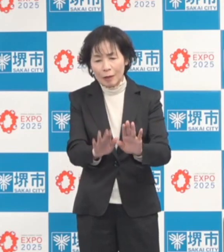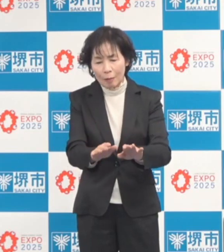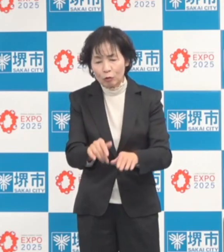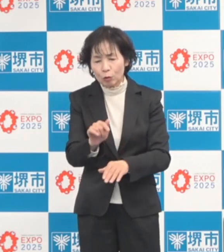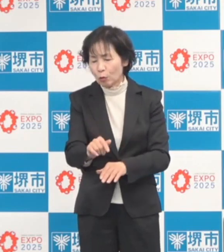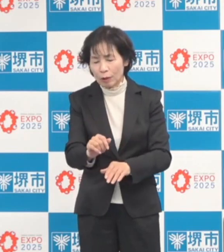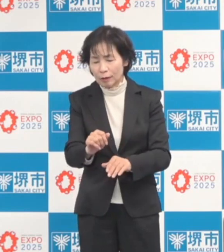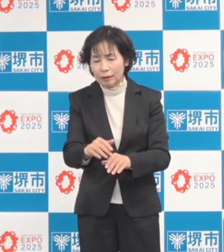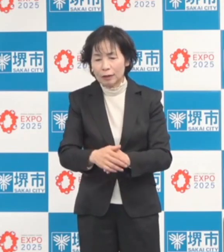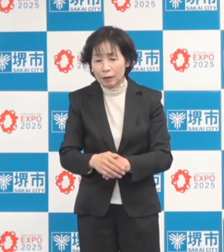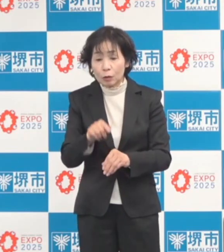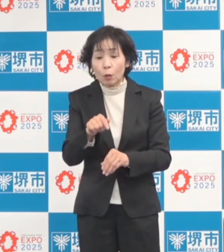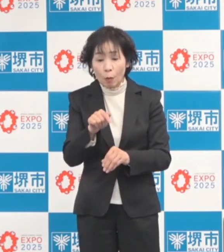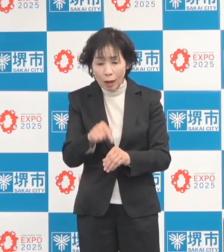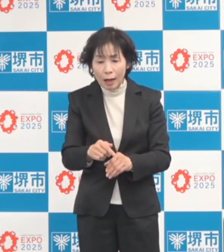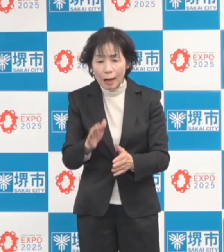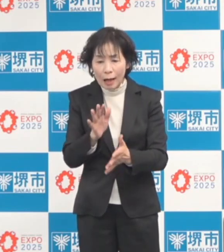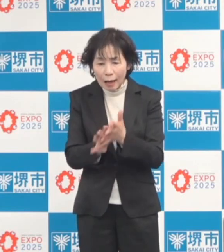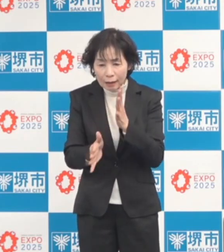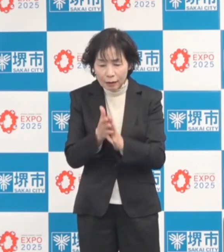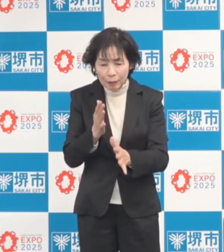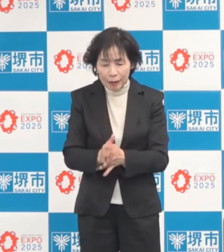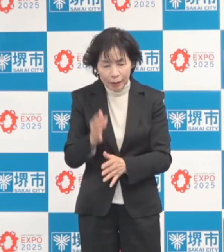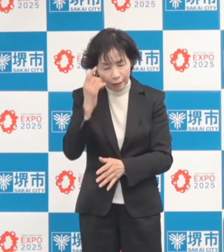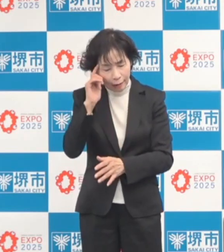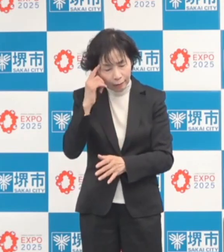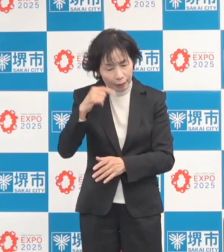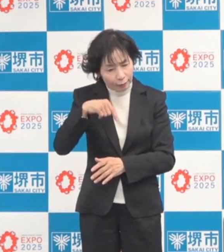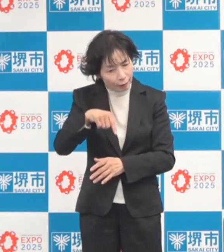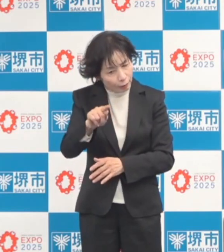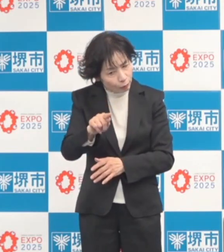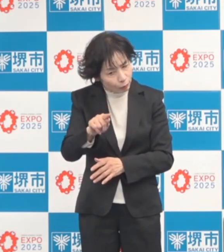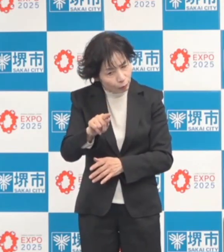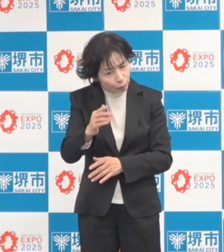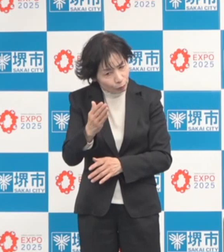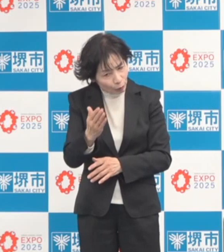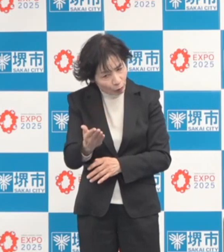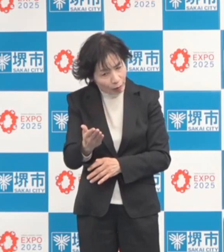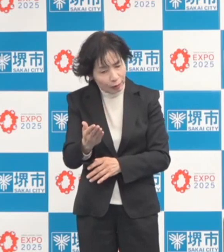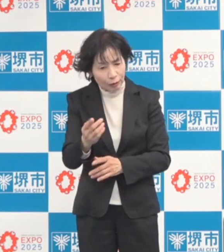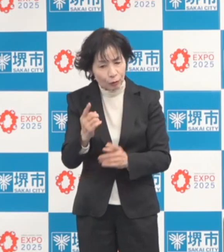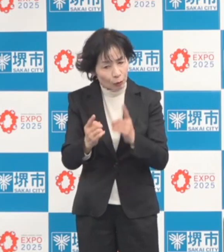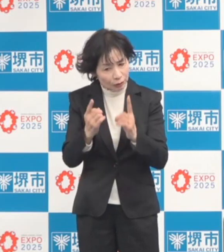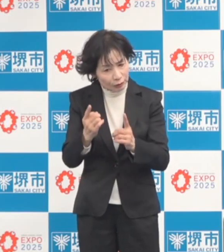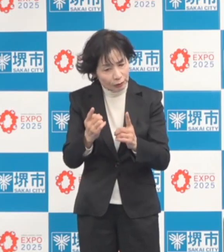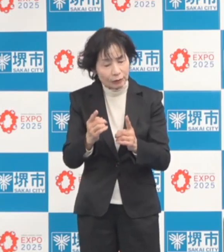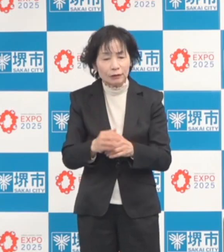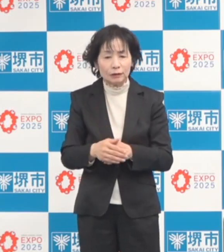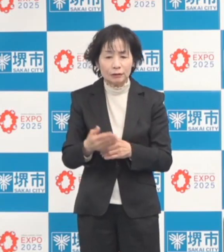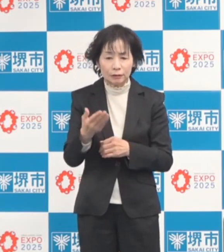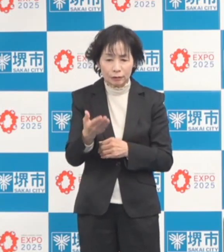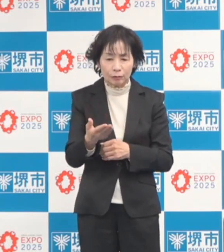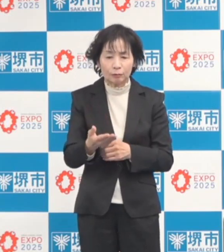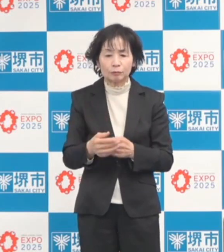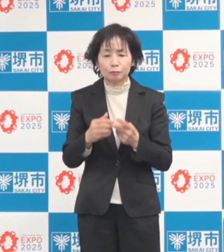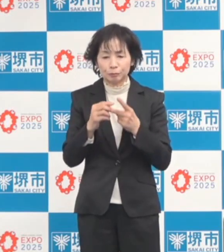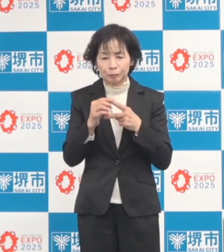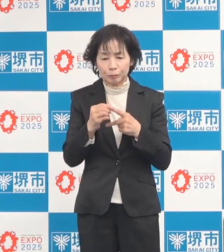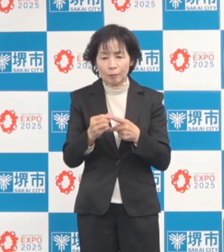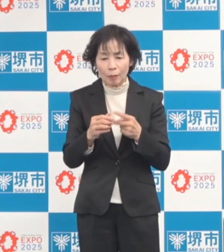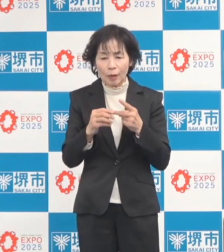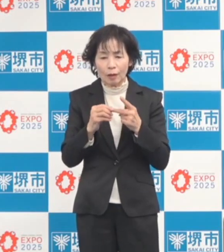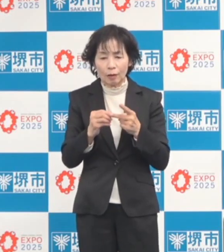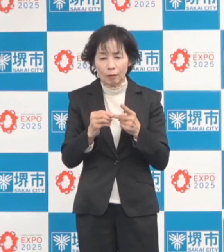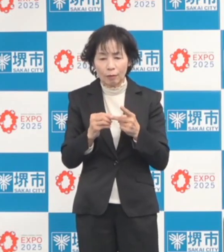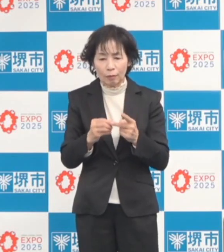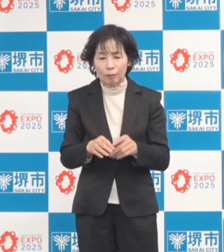こは改めてこの考えていく余地があるということなのかをまずお聞きしたいのが1点と、あと高